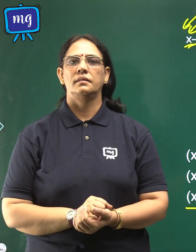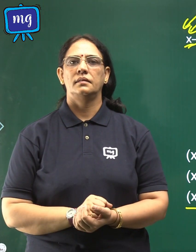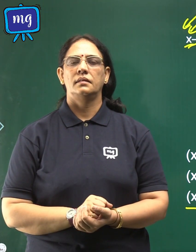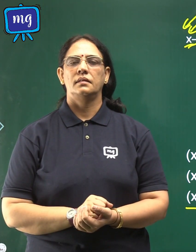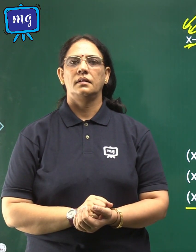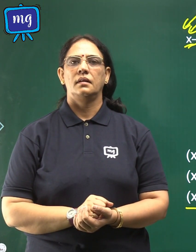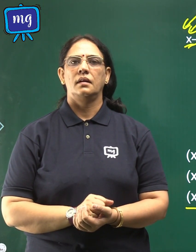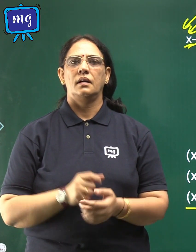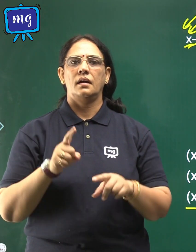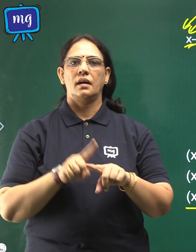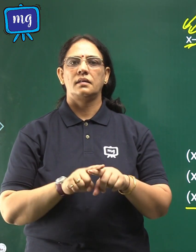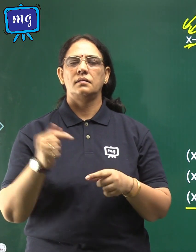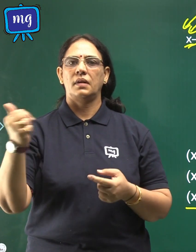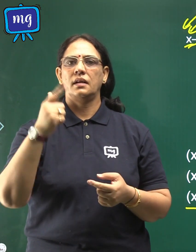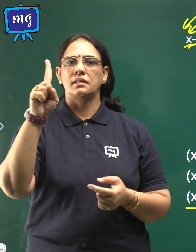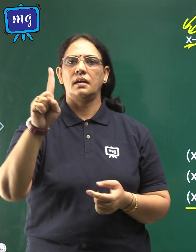एक्स माइनस एक